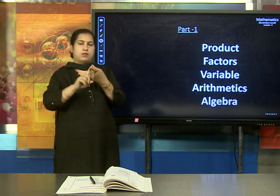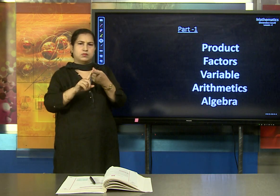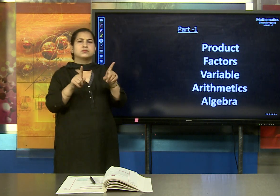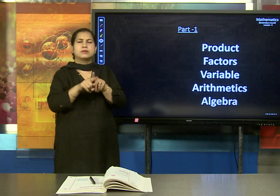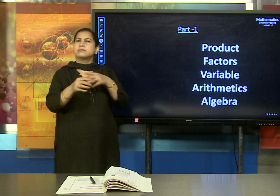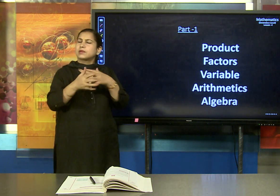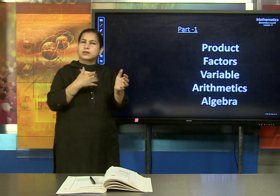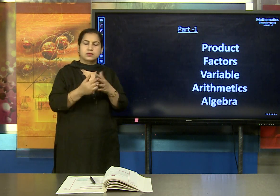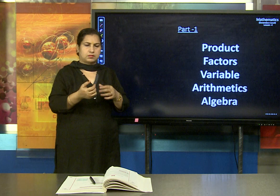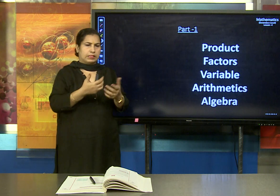समझा।